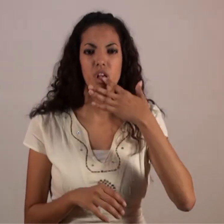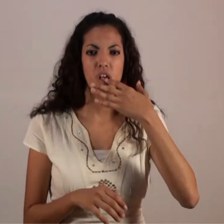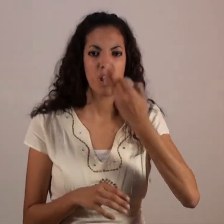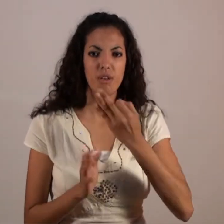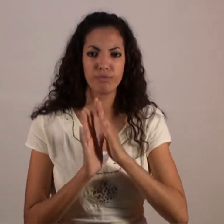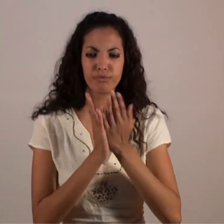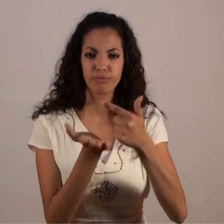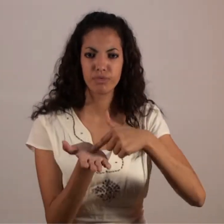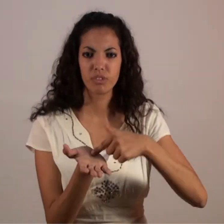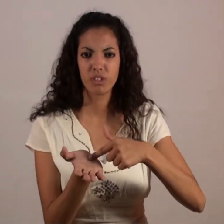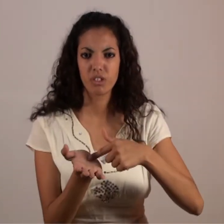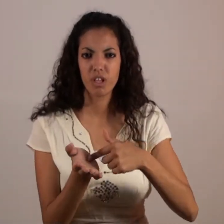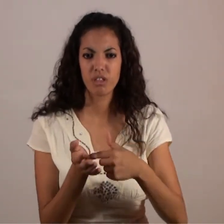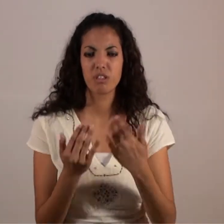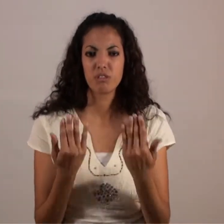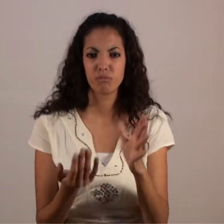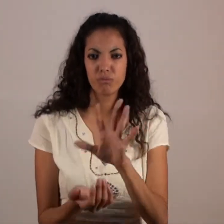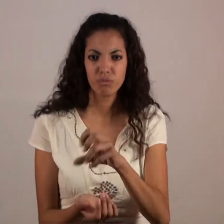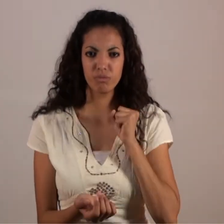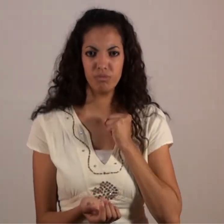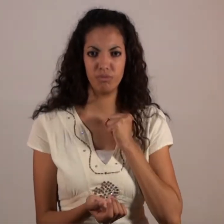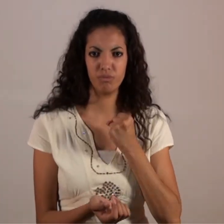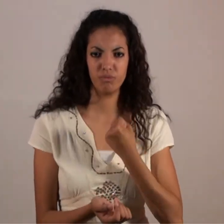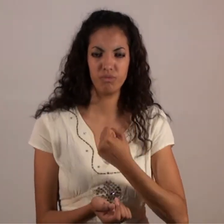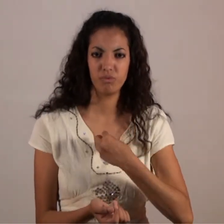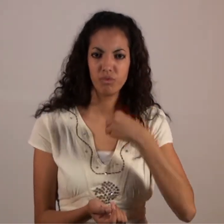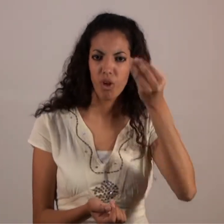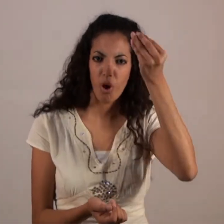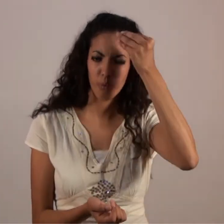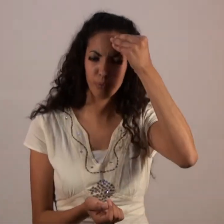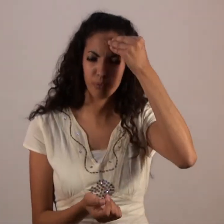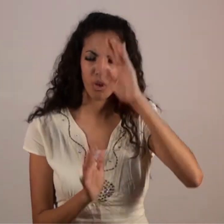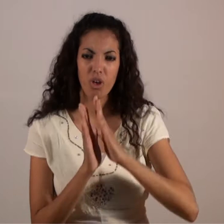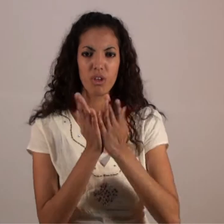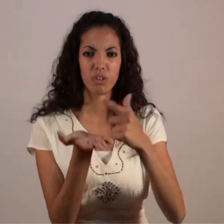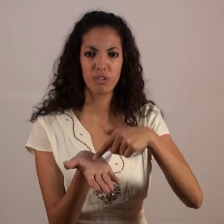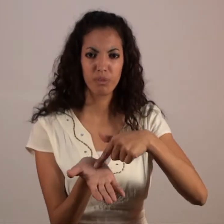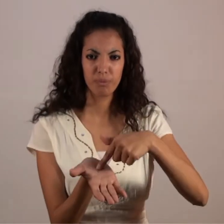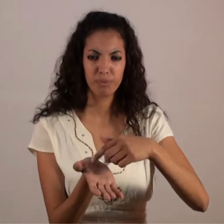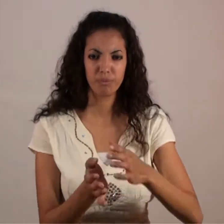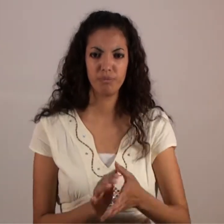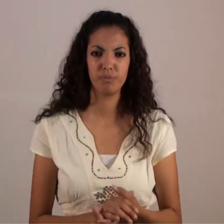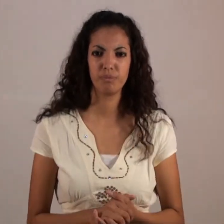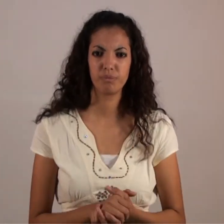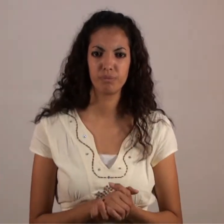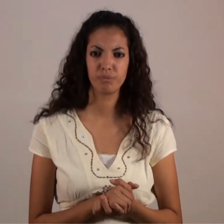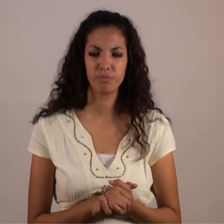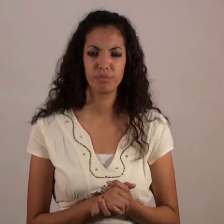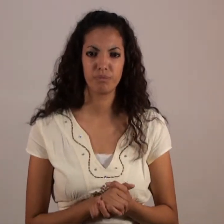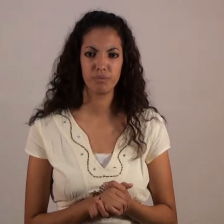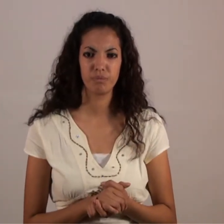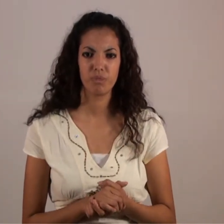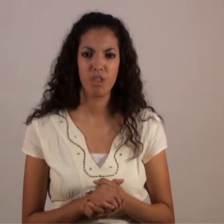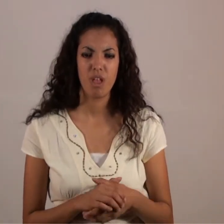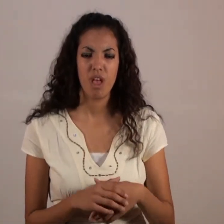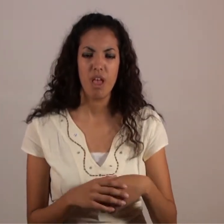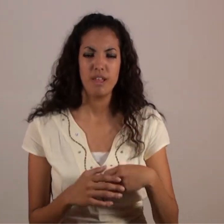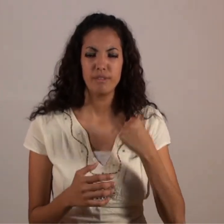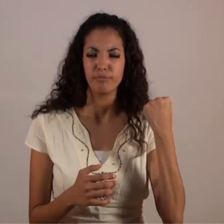universalmente disponibles. Primera de Timoteo 2:4. La pregunta vital es si aprovecharemos